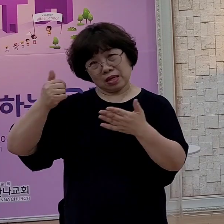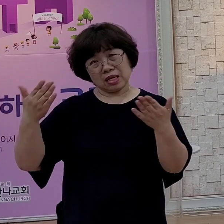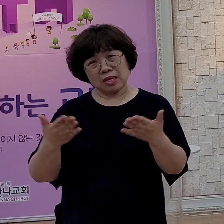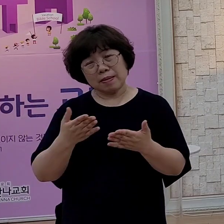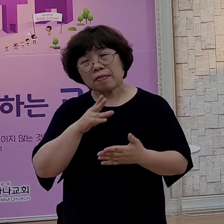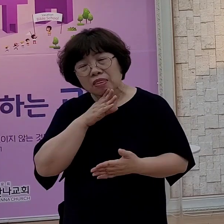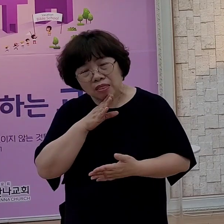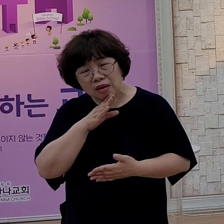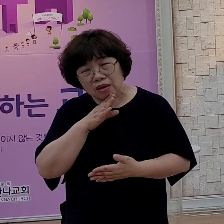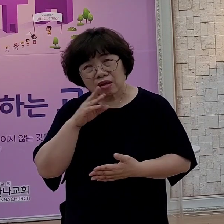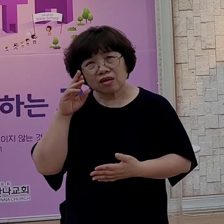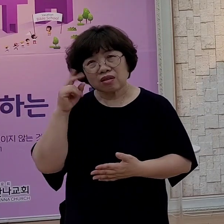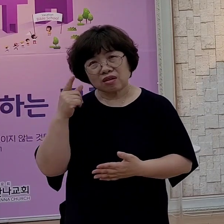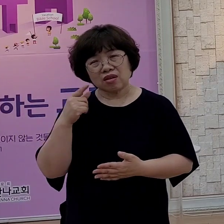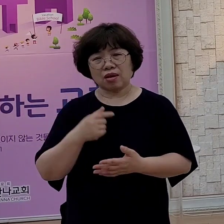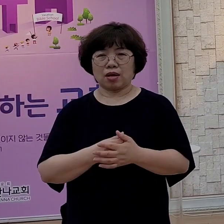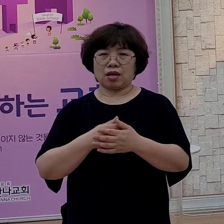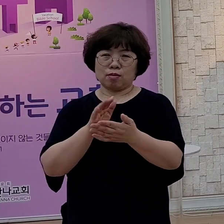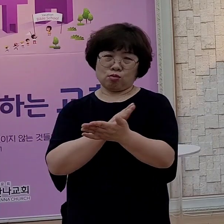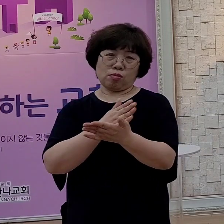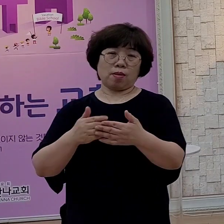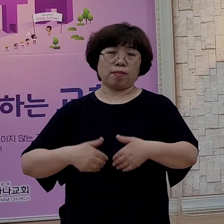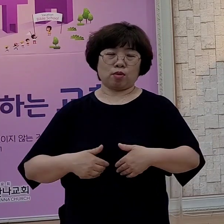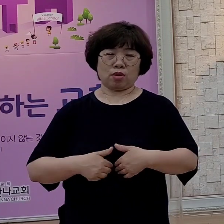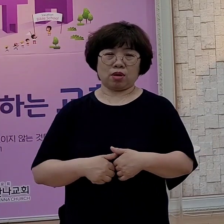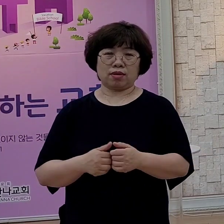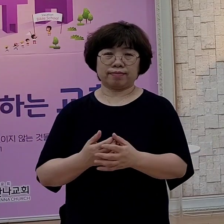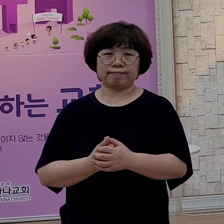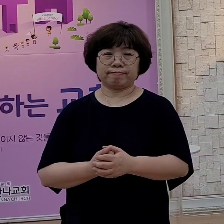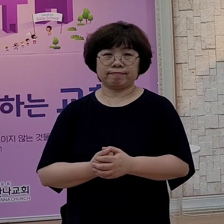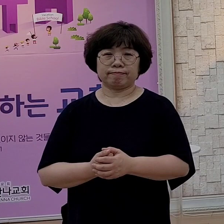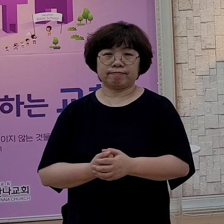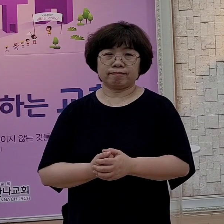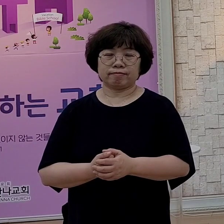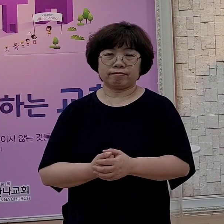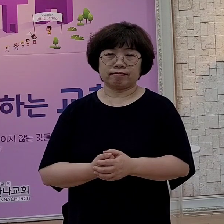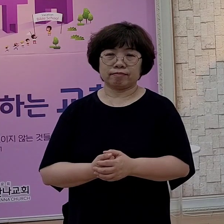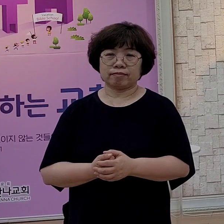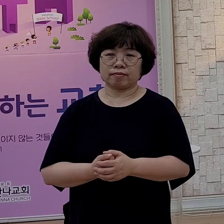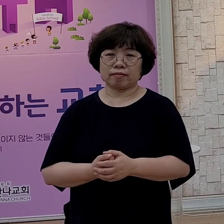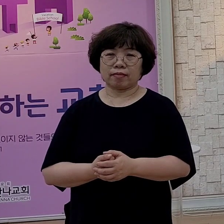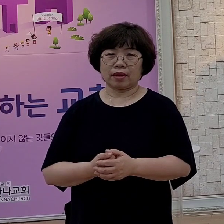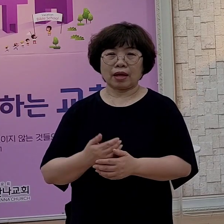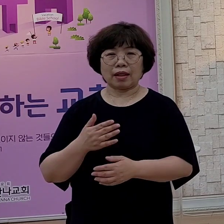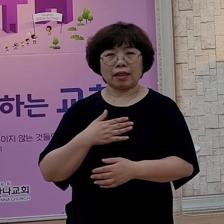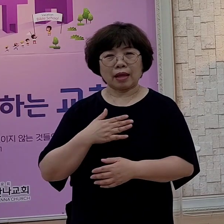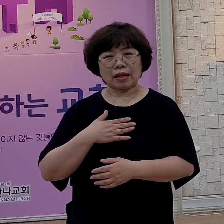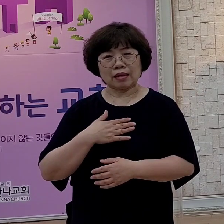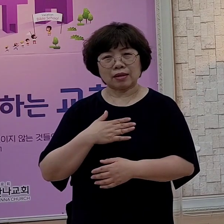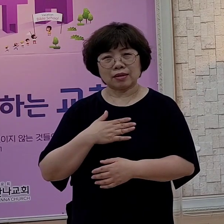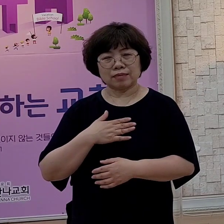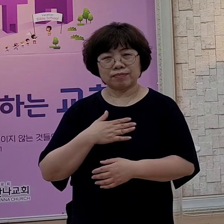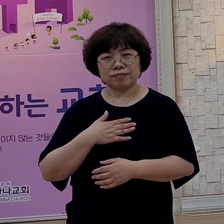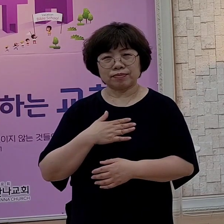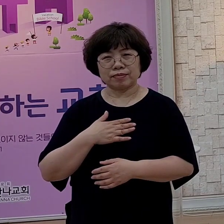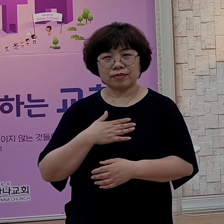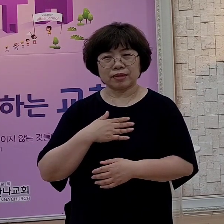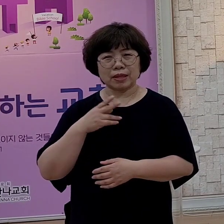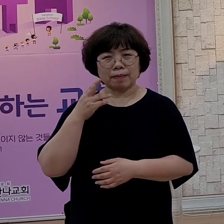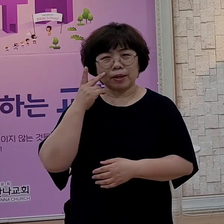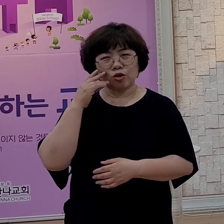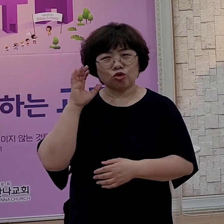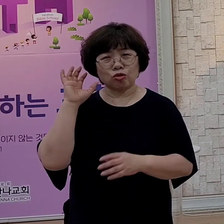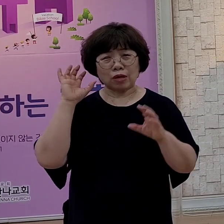정말 분별해야 돼요. 어쩌면 나는 사탕 사 먹을 거야